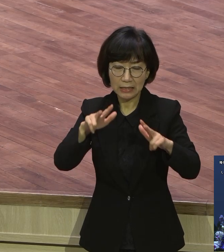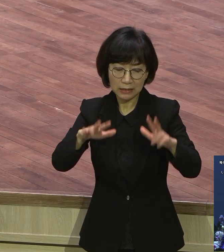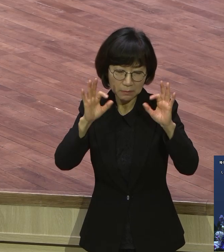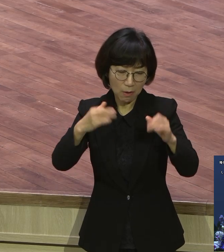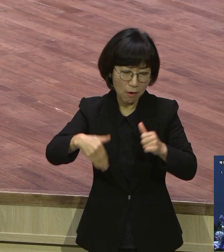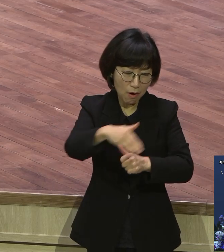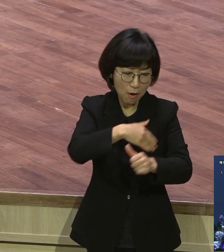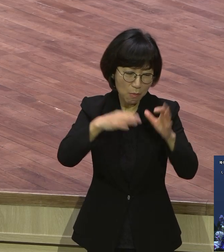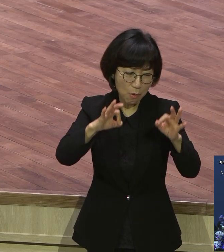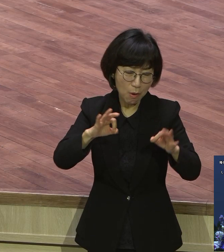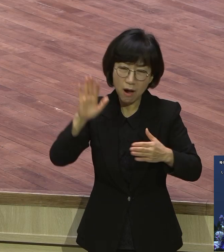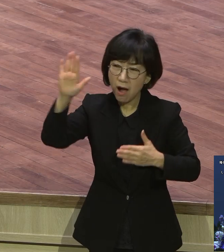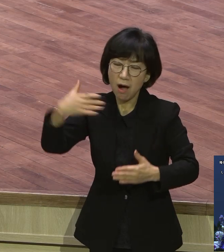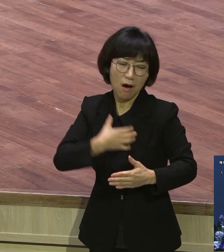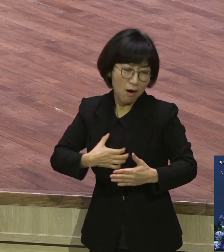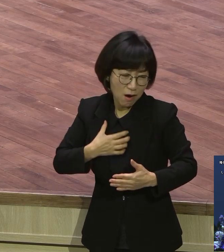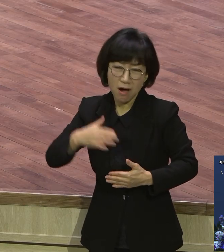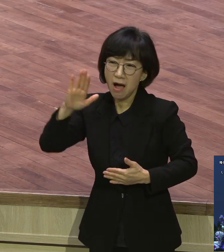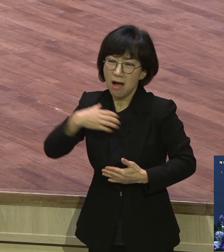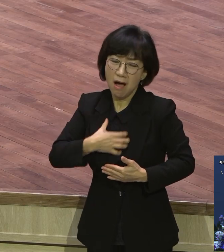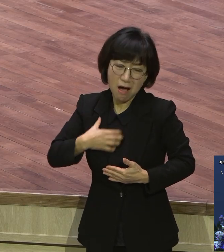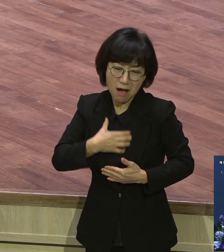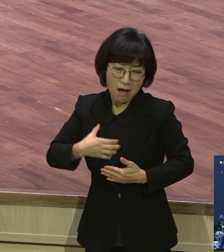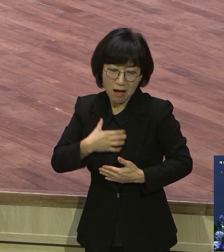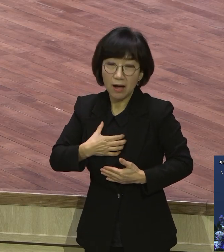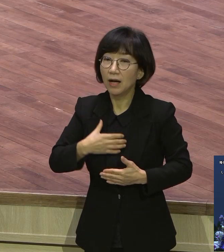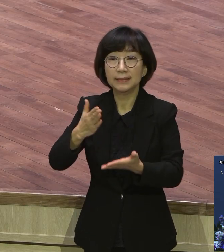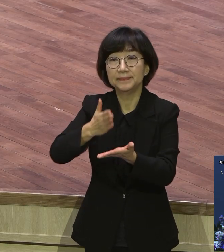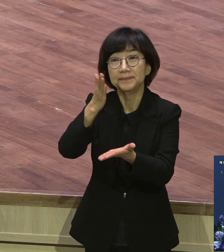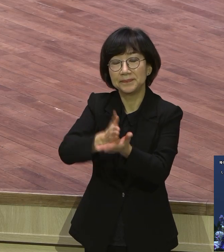염려하는 그런 불안 속에 살지 말고 지금 현재